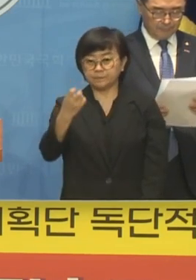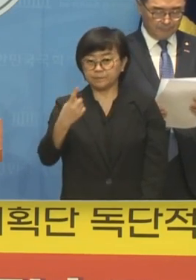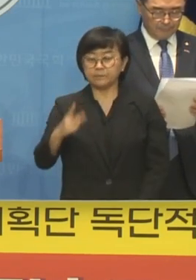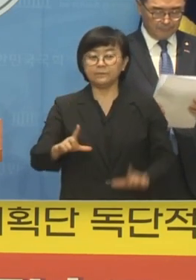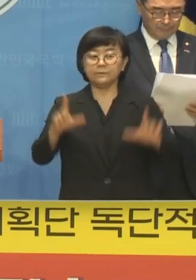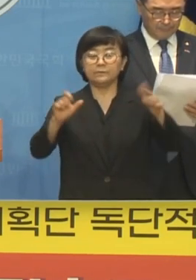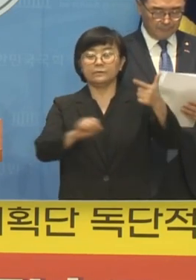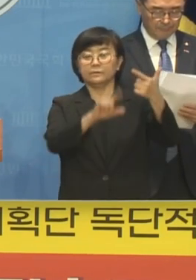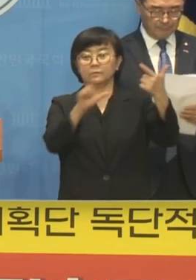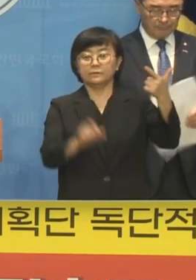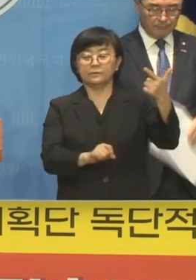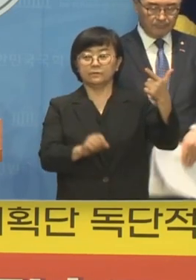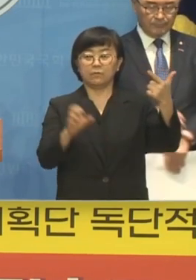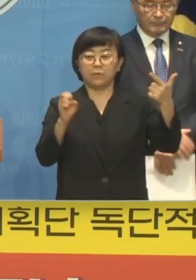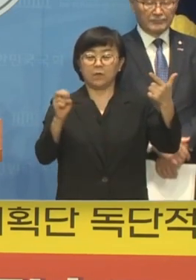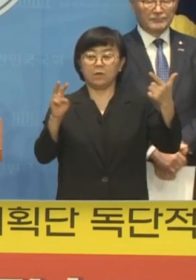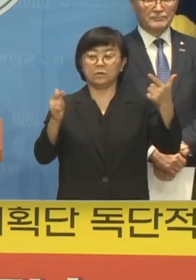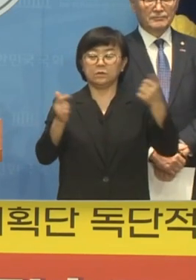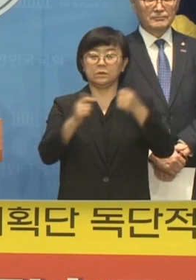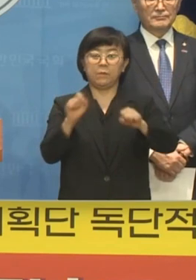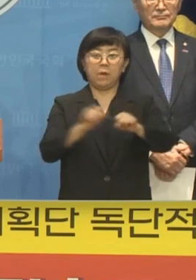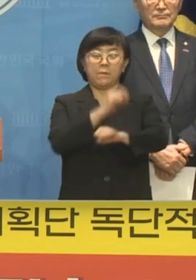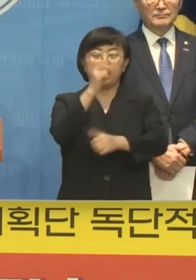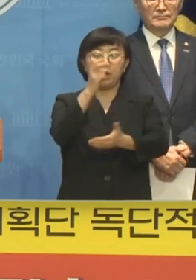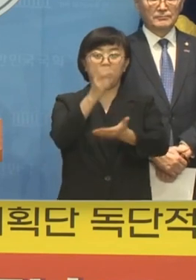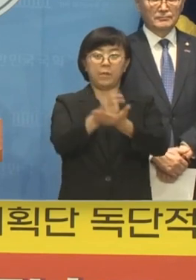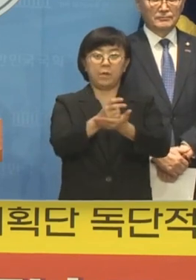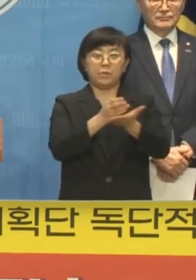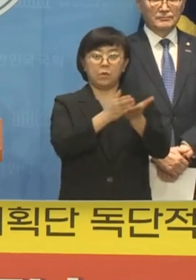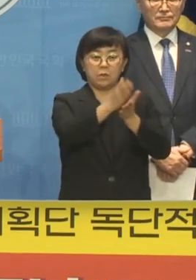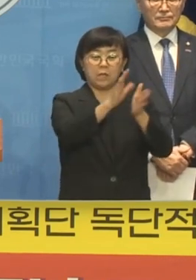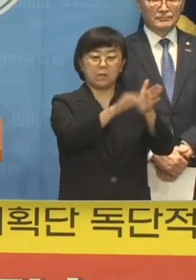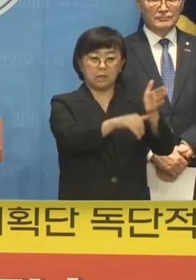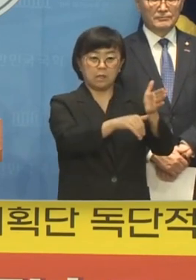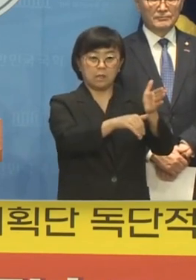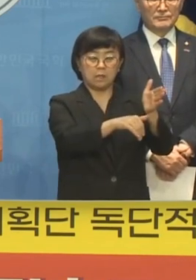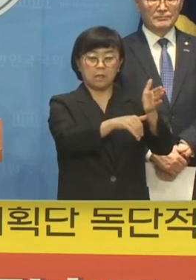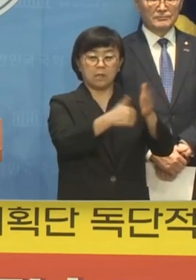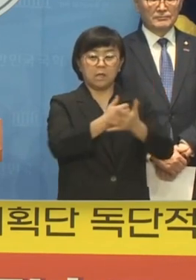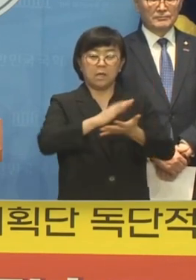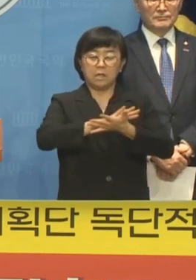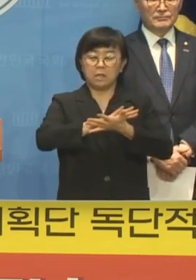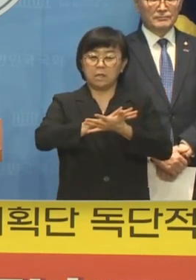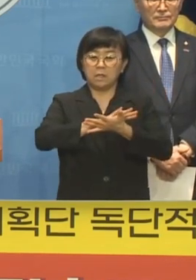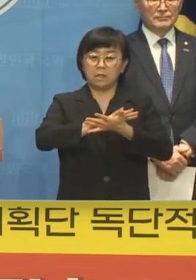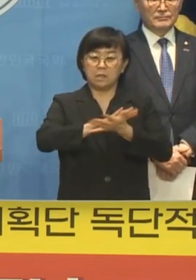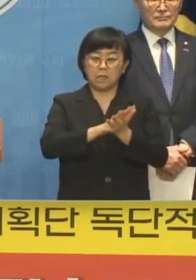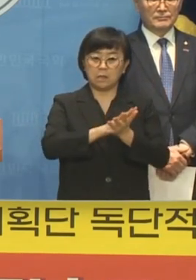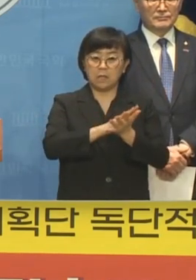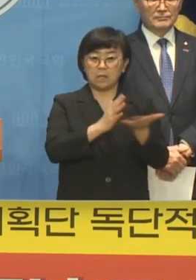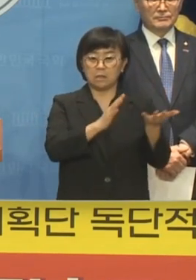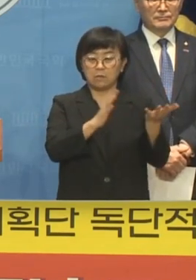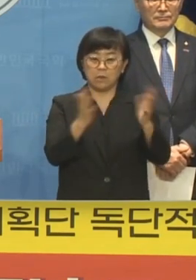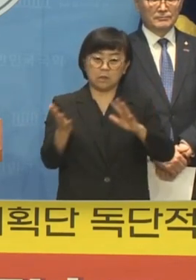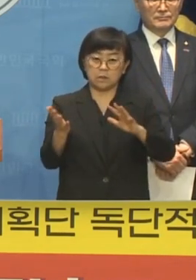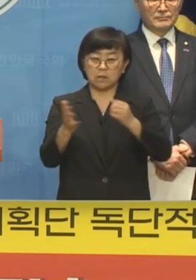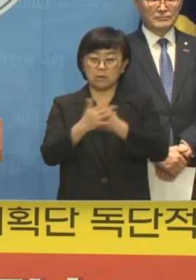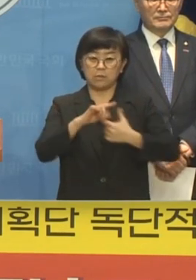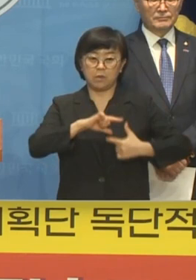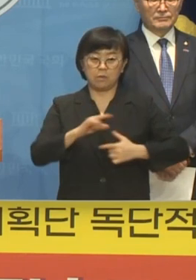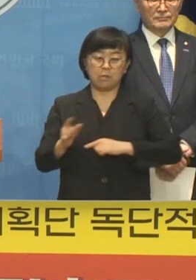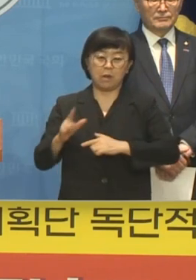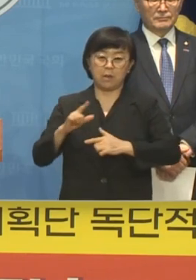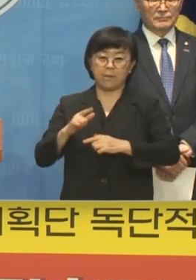2021년 6월 여순항쟁 관련 특별법 통과 당시 야만적인 학살의 규명을 통해 명예와 피해